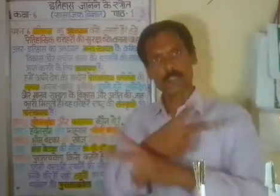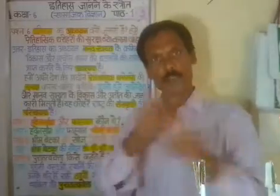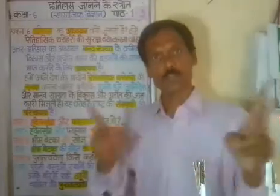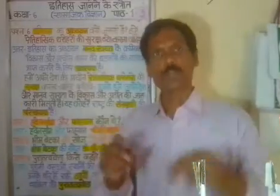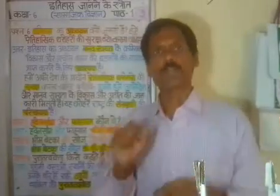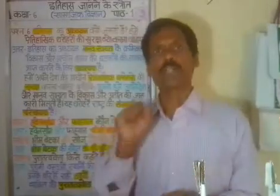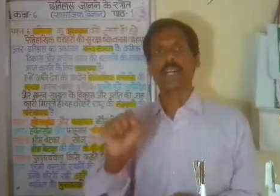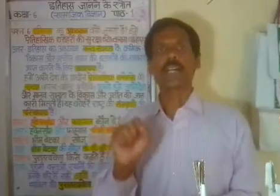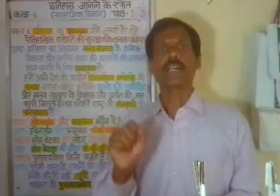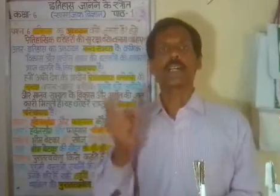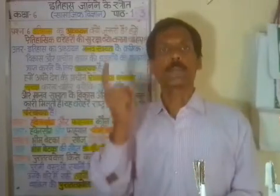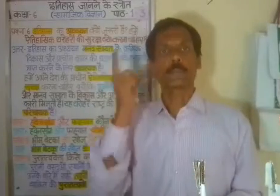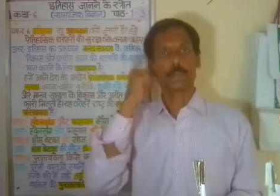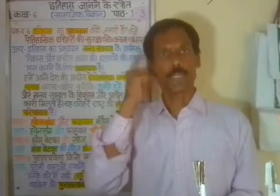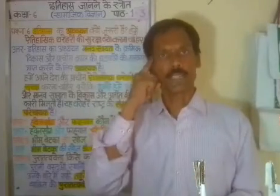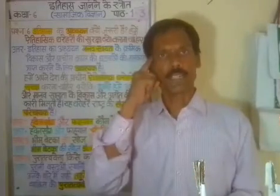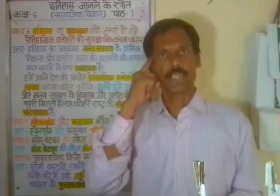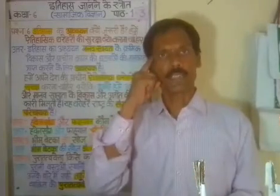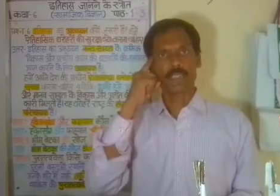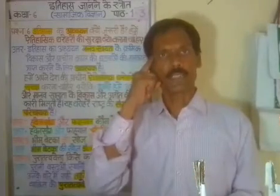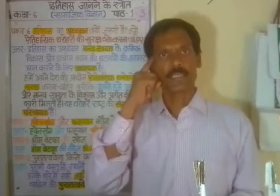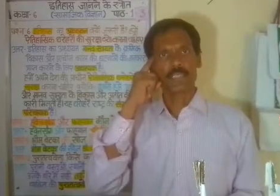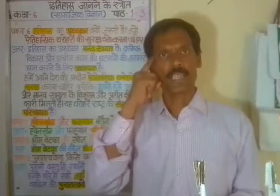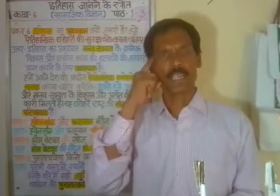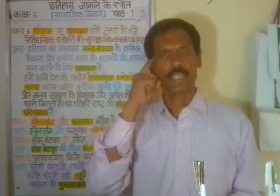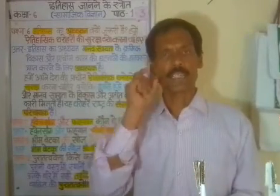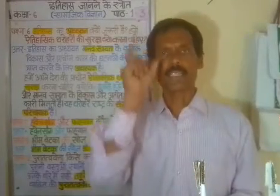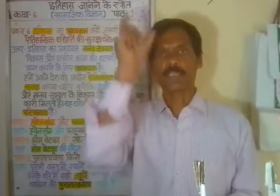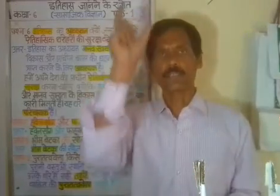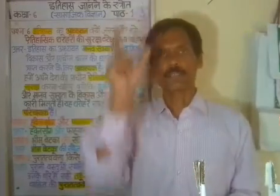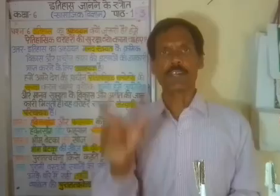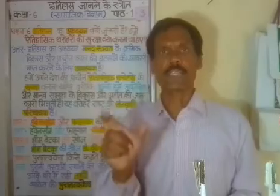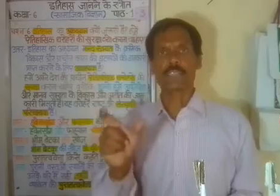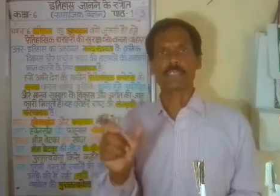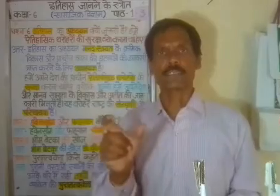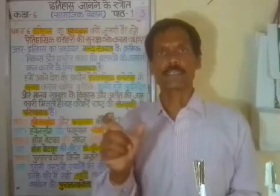तथ्यों का पता लगाने वाले